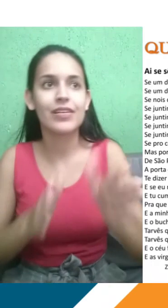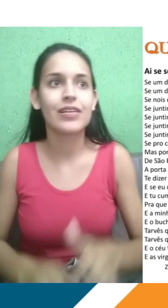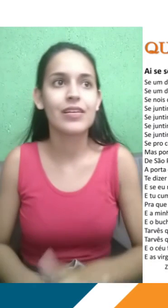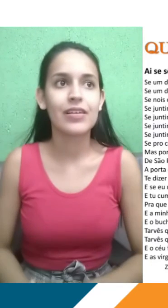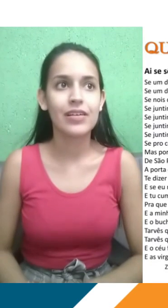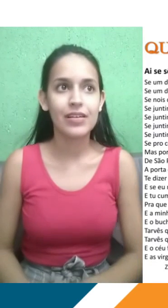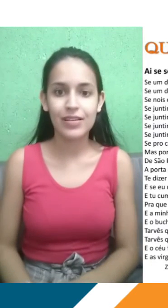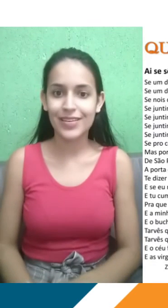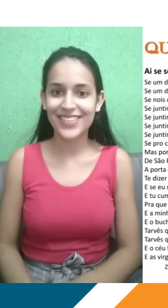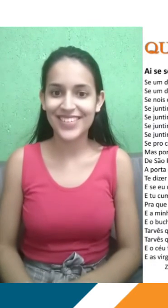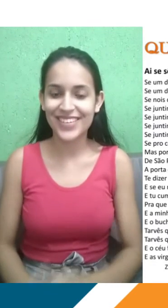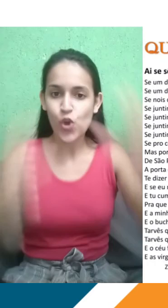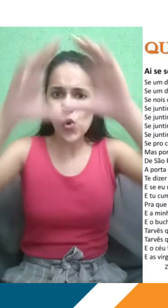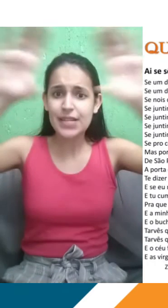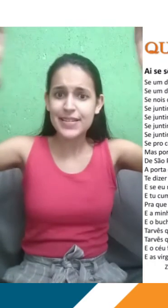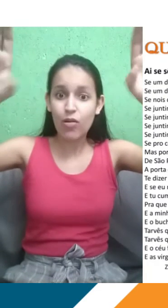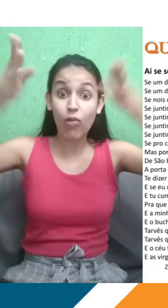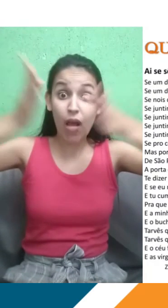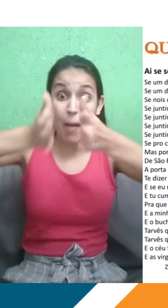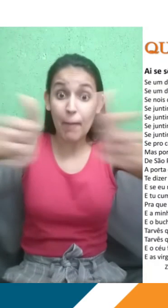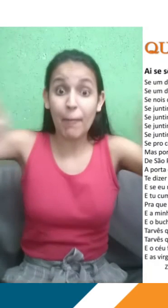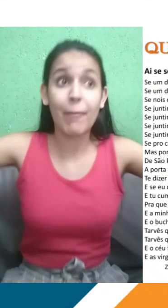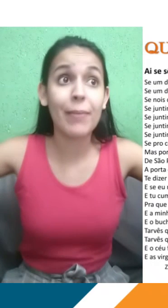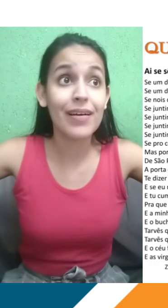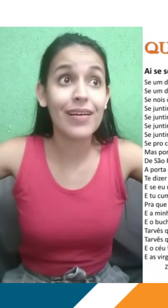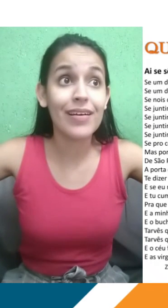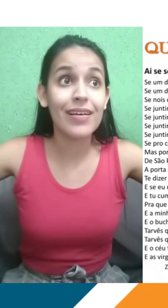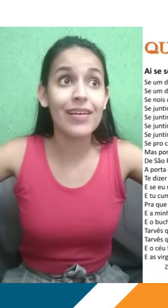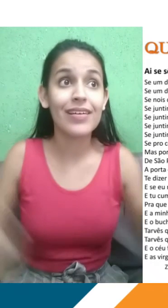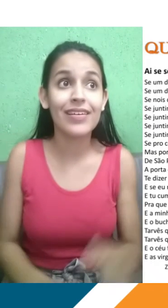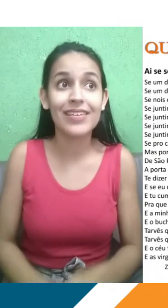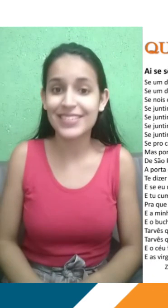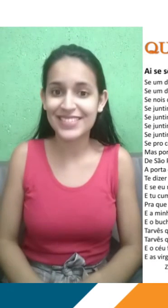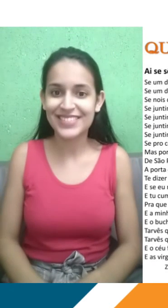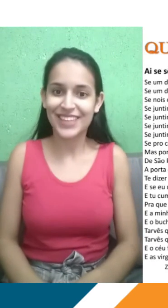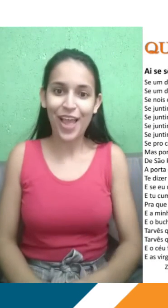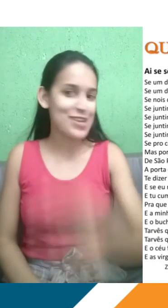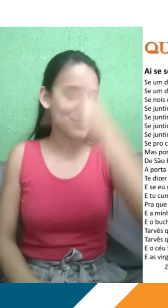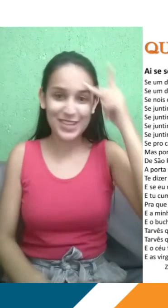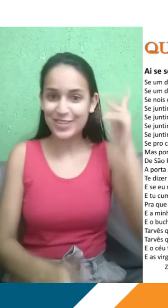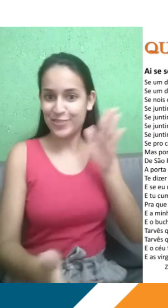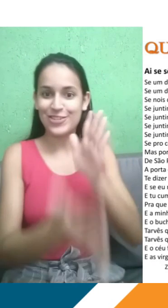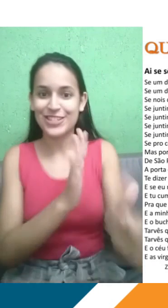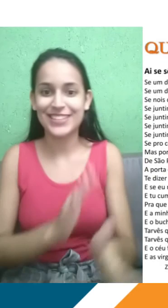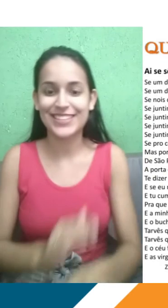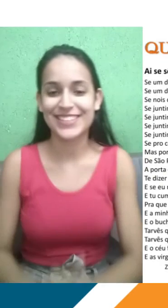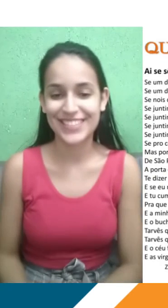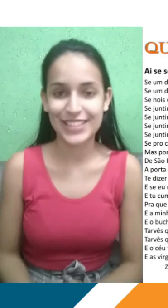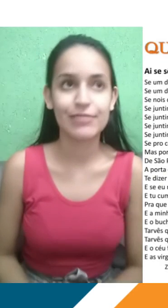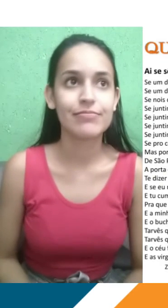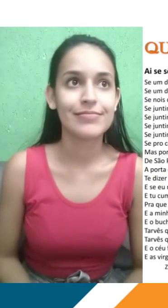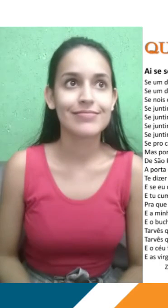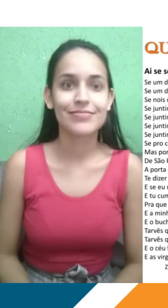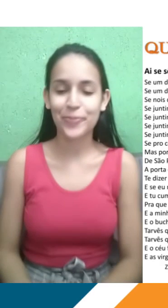formas legitimam-se na construção do texto, pois a. Revelam um bom humor do eu lírico do poema. B.